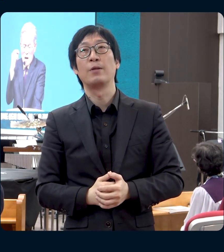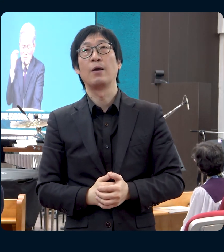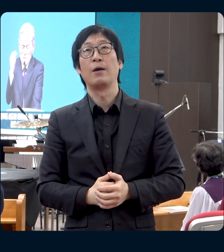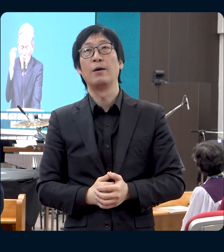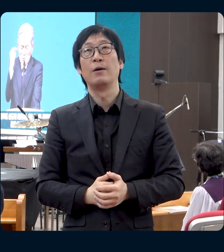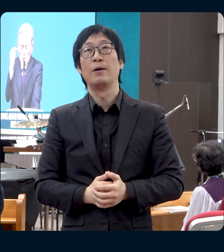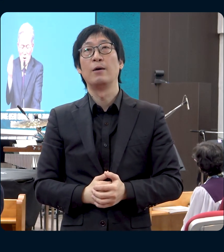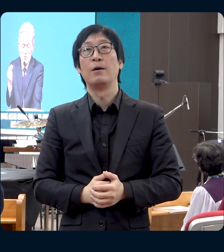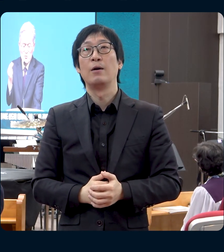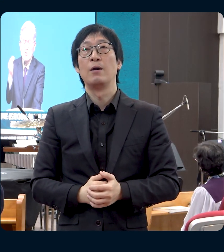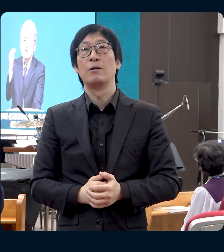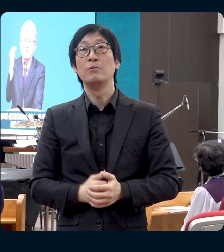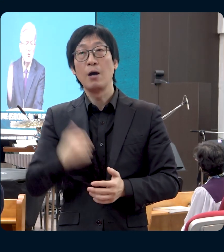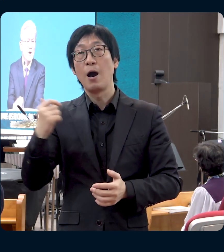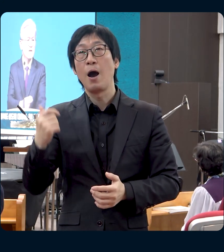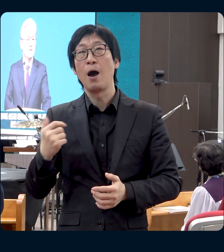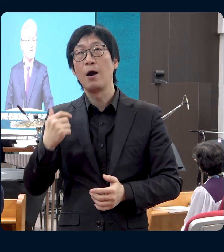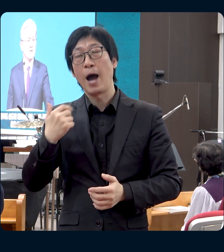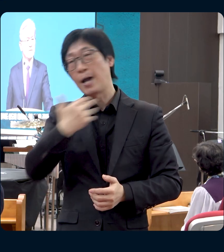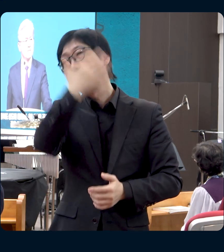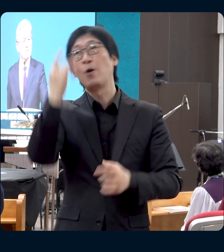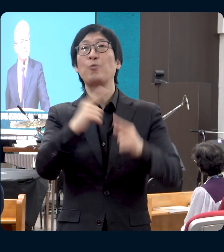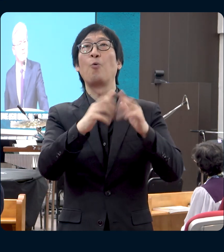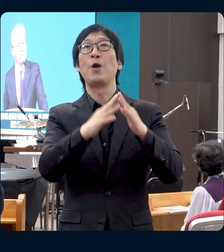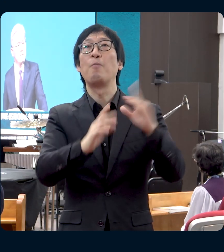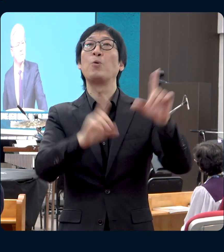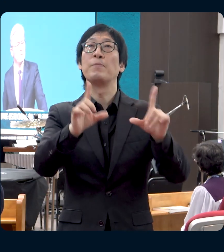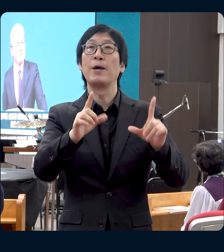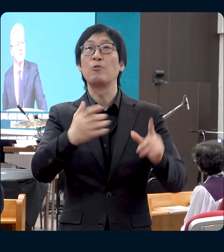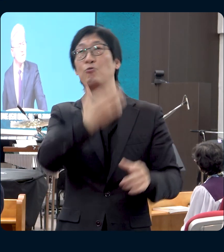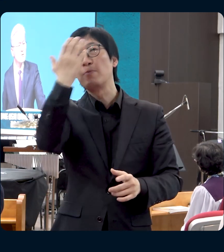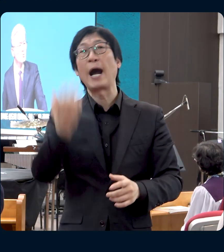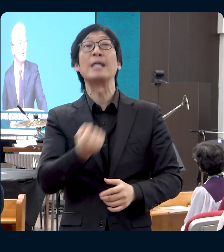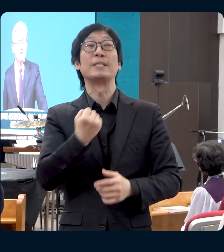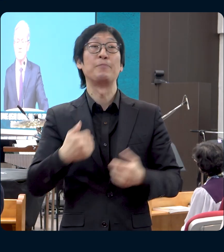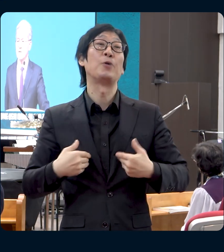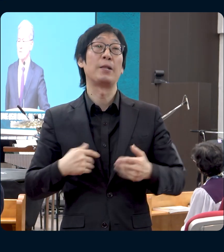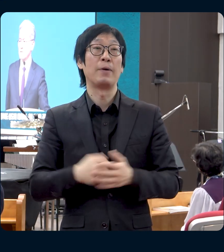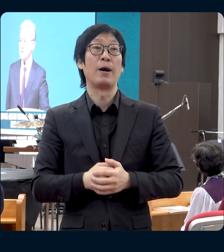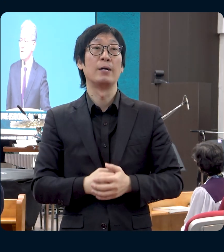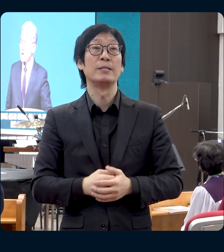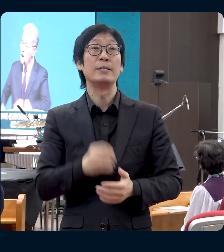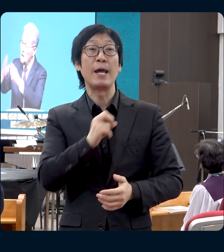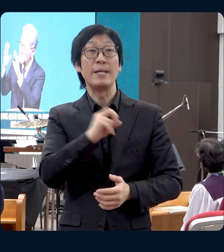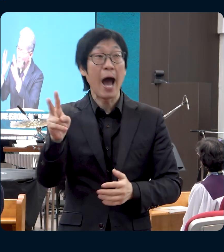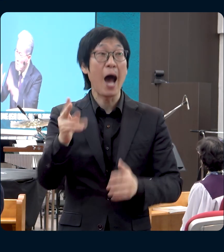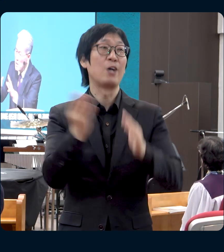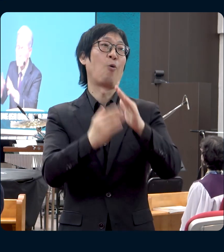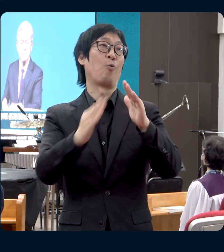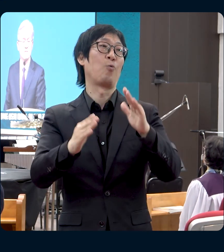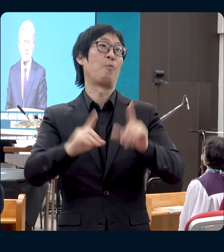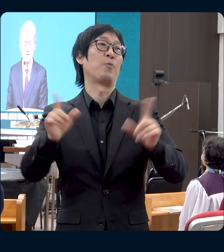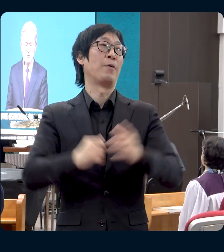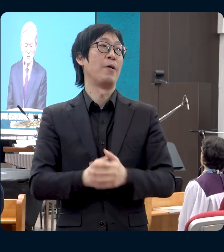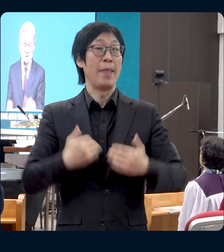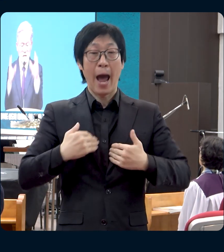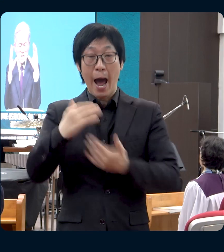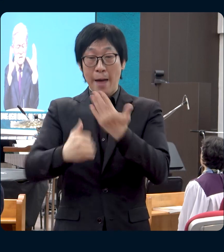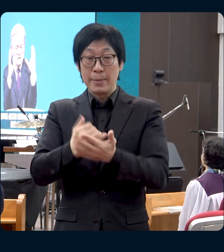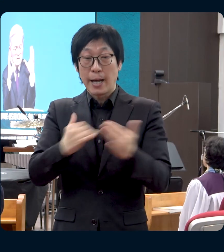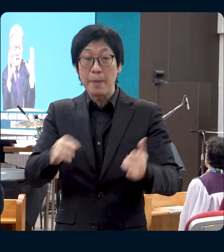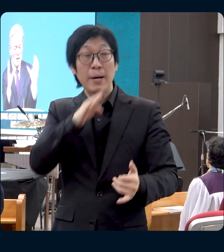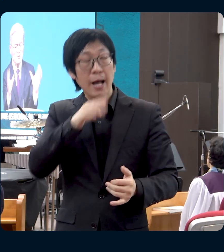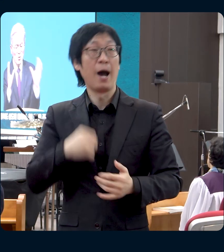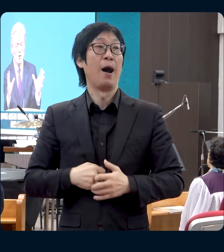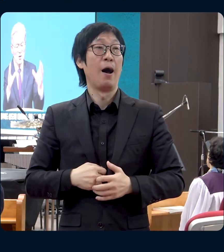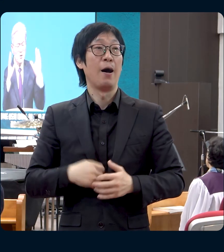그 아름다운 교회의 꿈을 꾸어야 한다는 거예요. 그게 성도라는 거예요. 내가 하나님의 사람이라면 너는